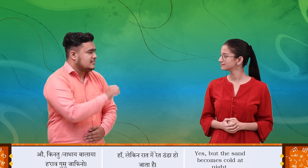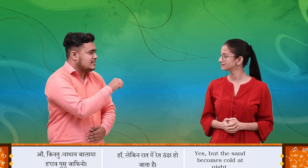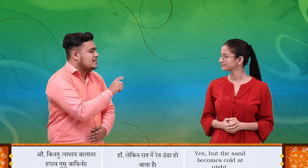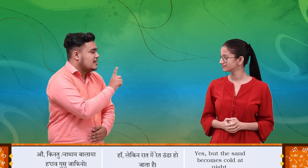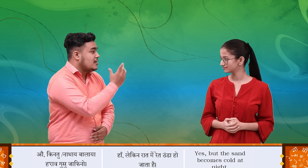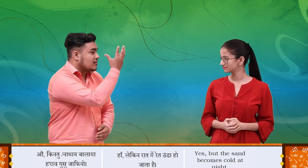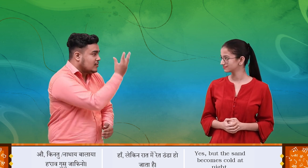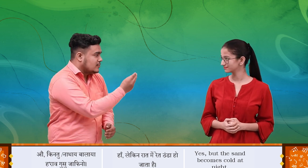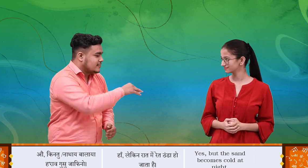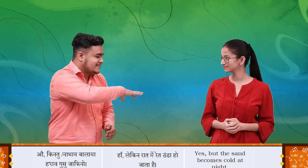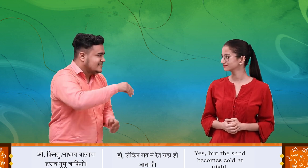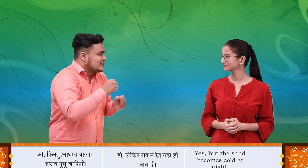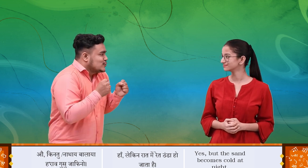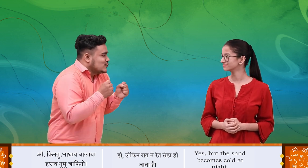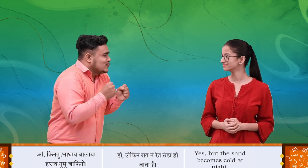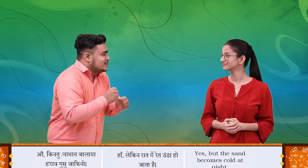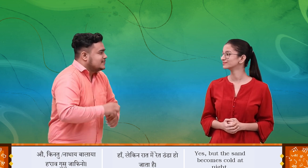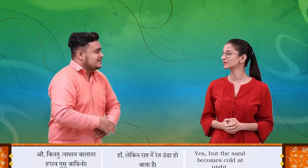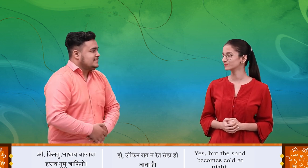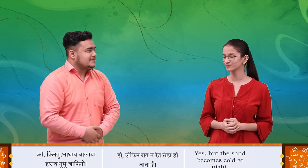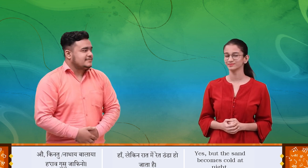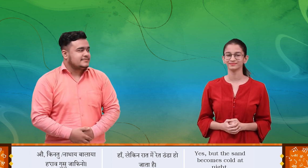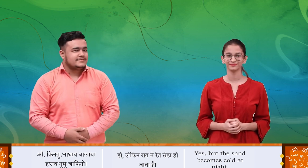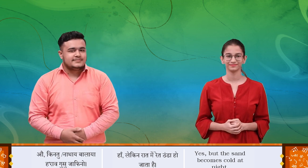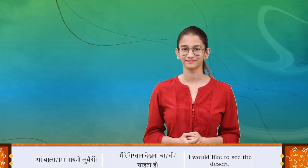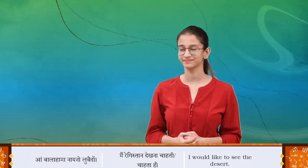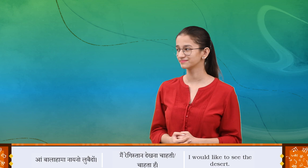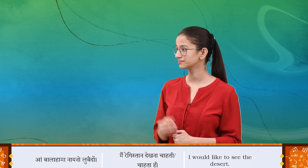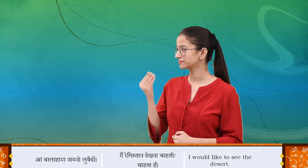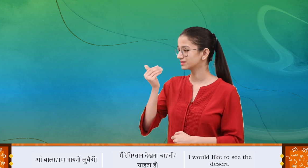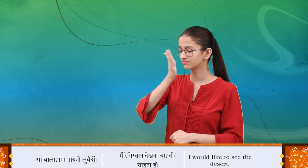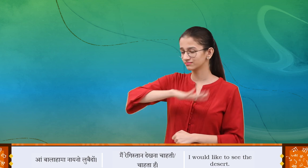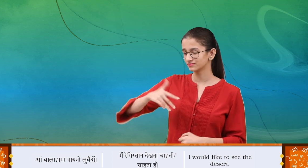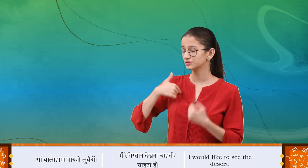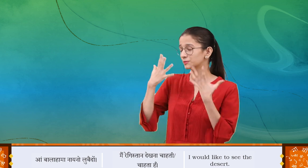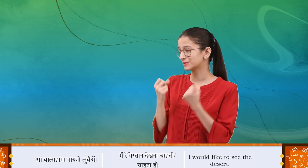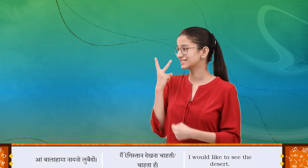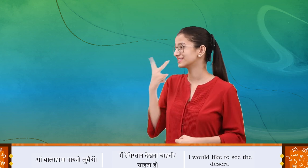औ, किन्तु बालाया हराव गुजु जाफिनो। आं बाला हामा नायनो लुबैदों।